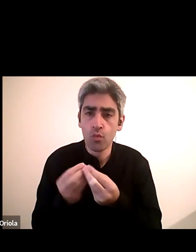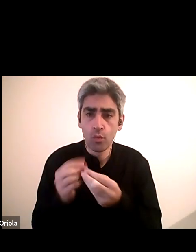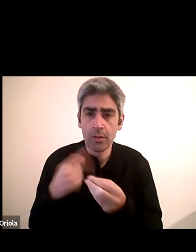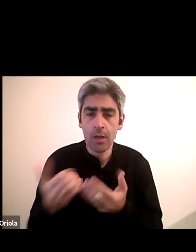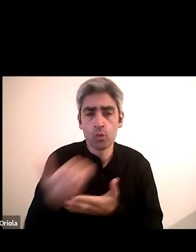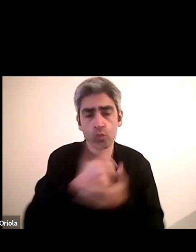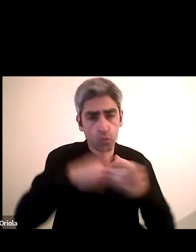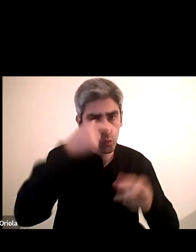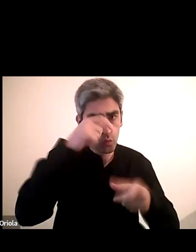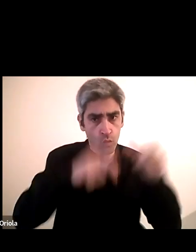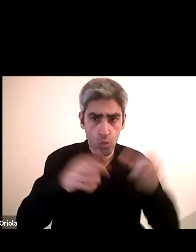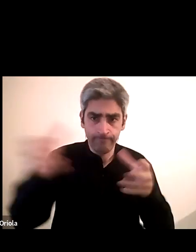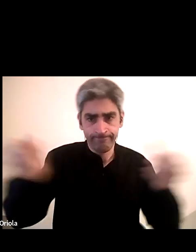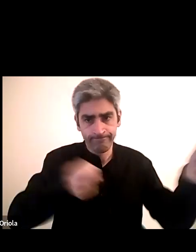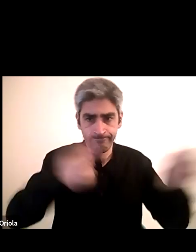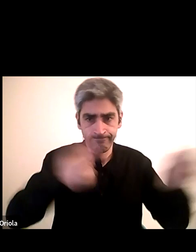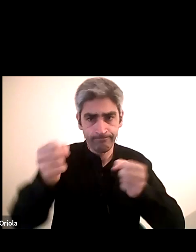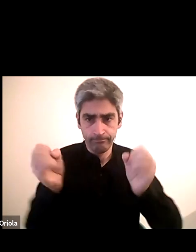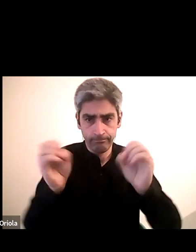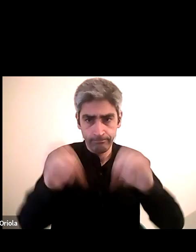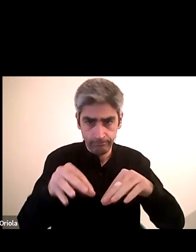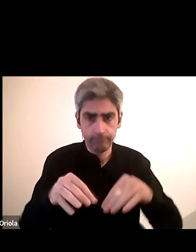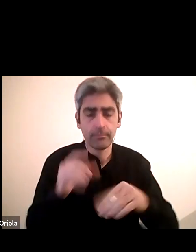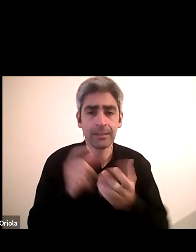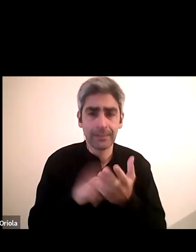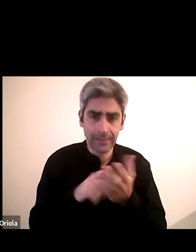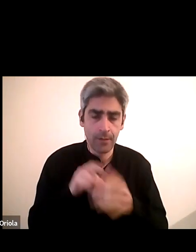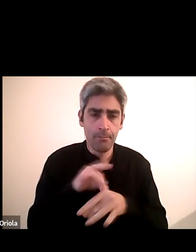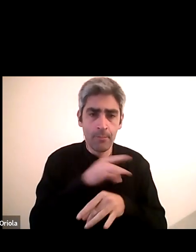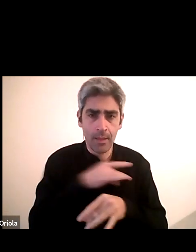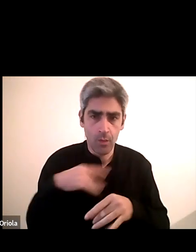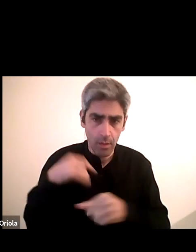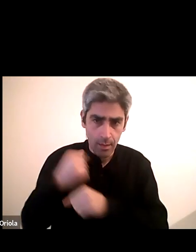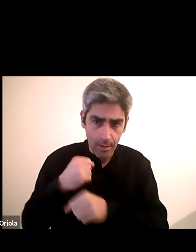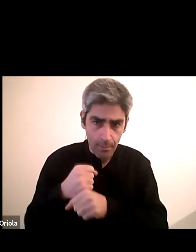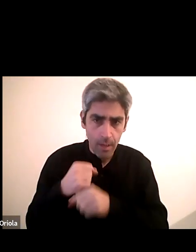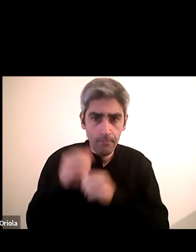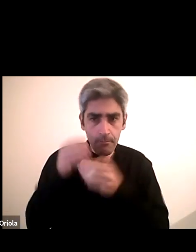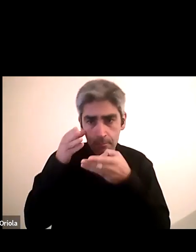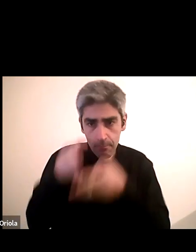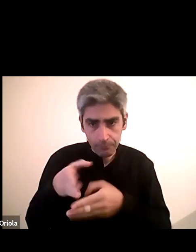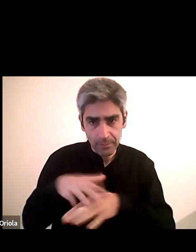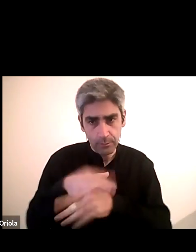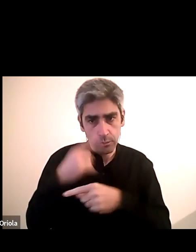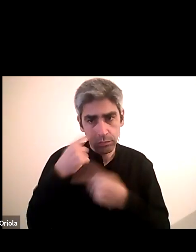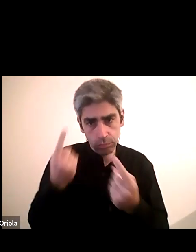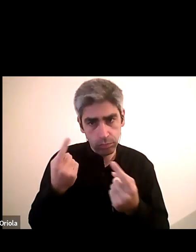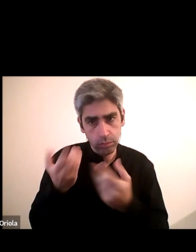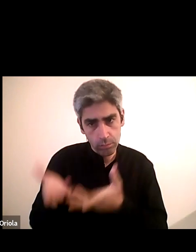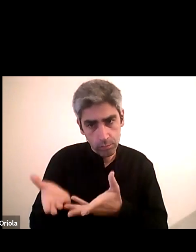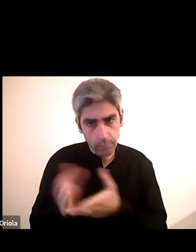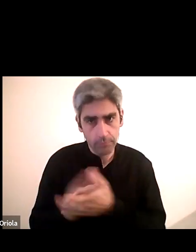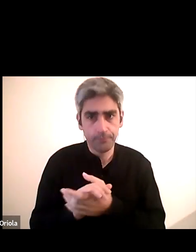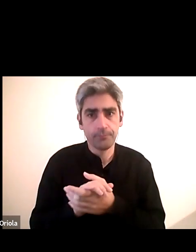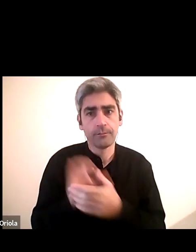humanos. Portanto, e depois de recrutar recursos humanos, é necessário médicos de trabalho que se dediquem à atividade na administração pública de